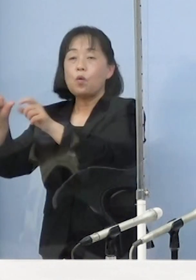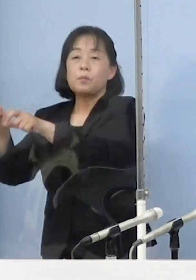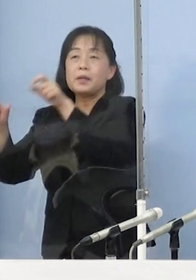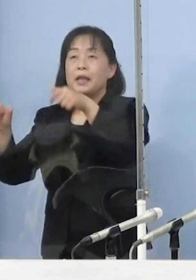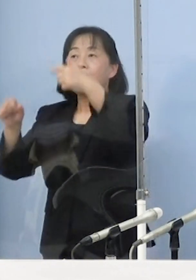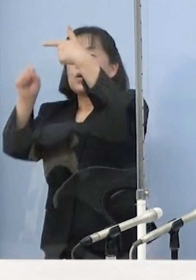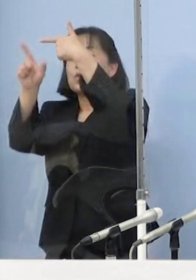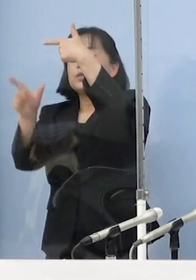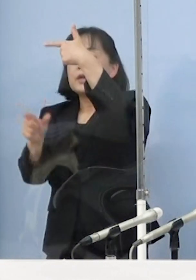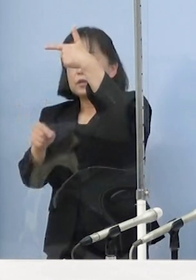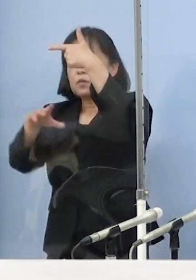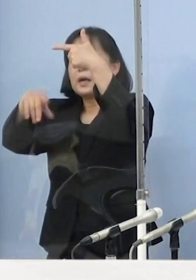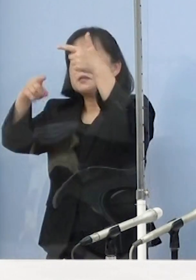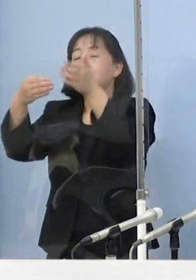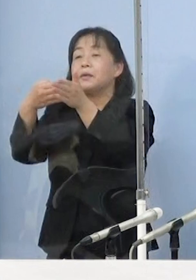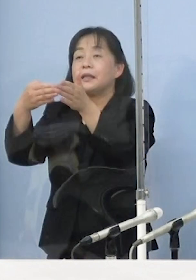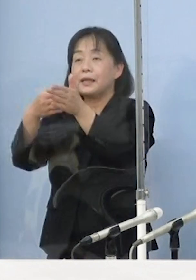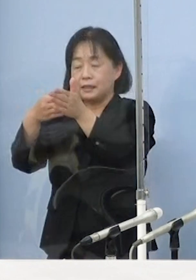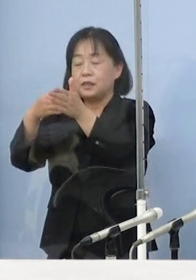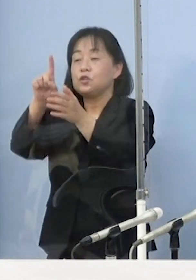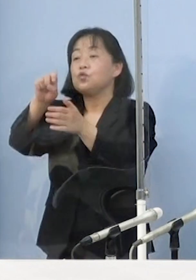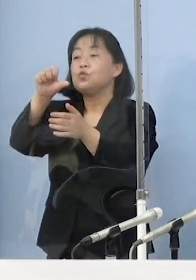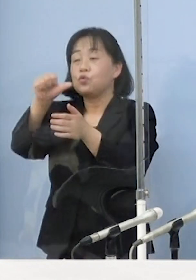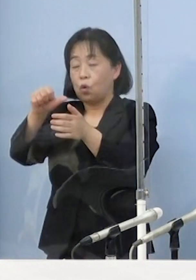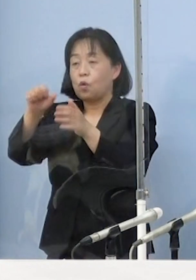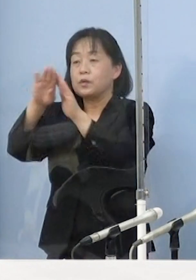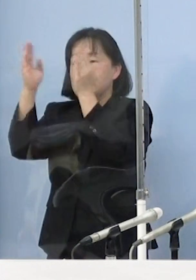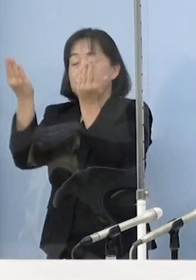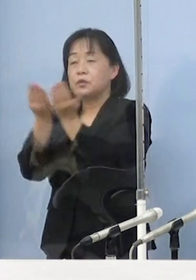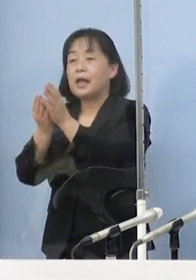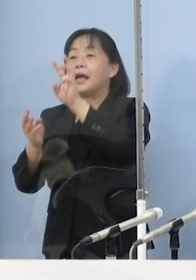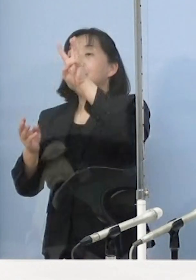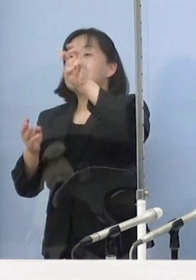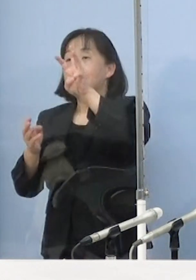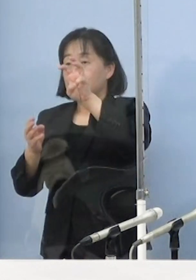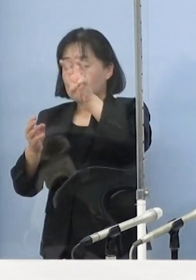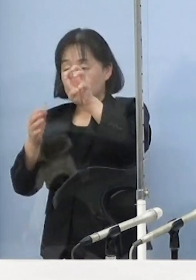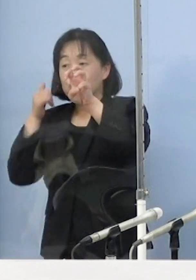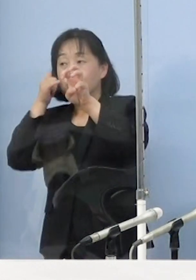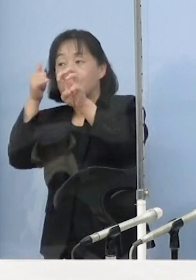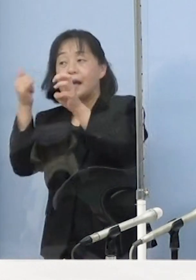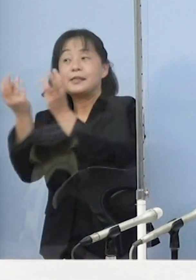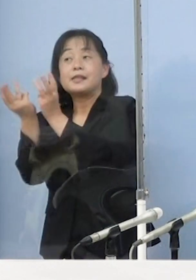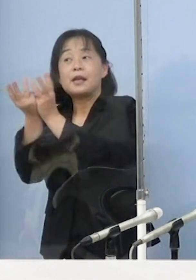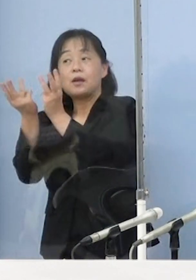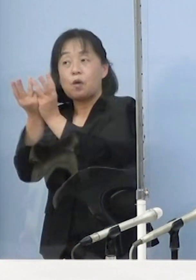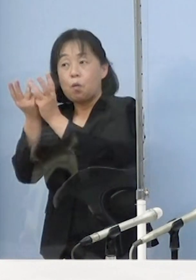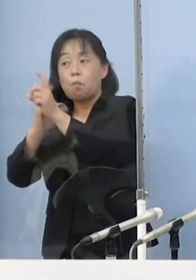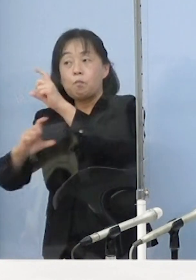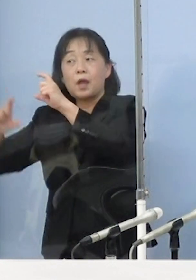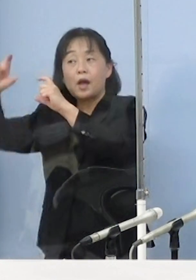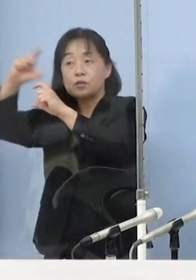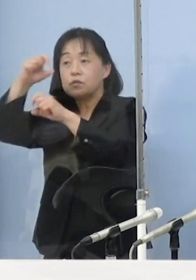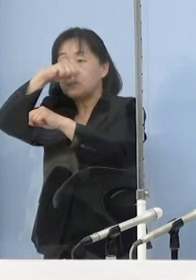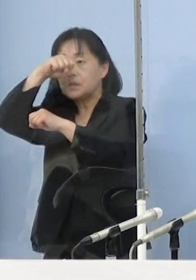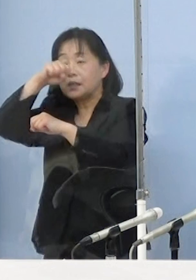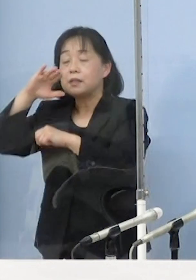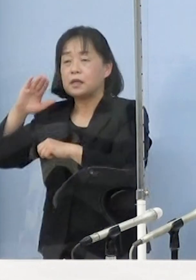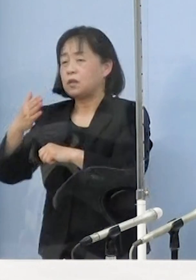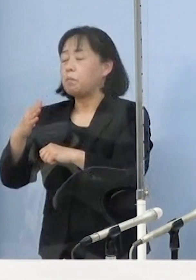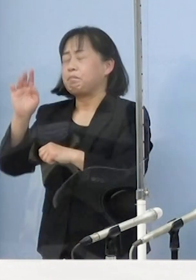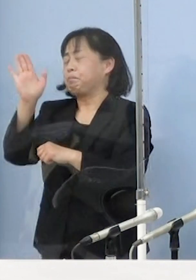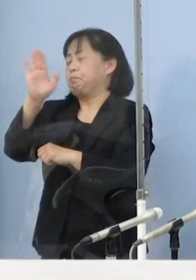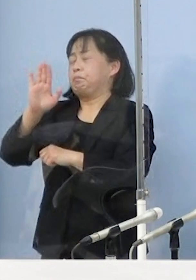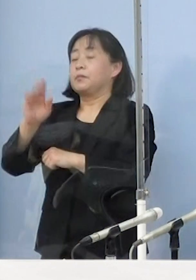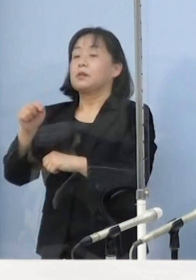15回線、30回線を増やさせていただこう、協力をさせていただこうとしておりましたが、とてもと